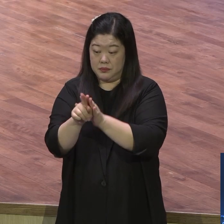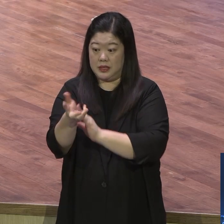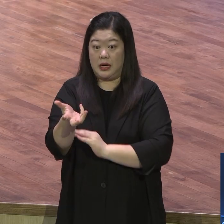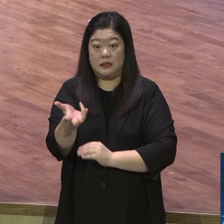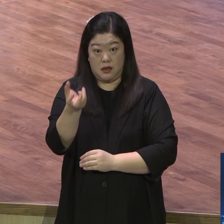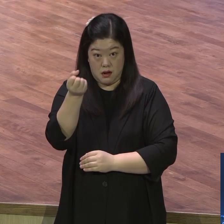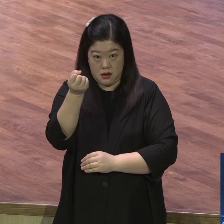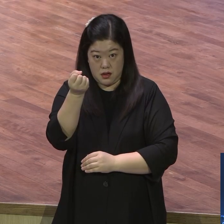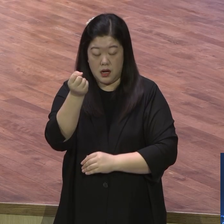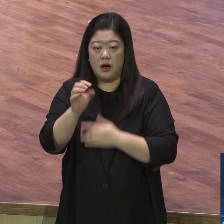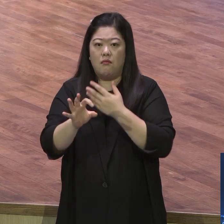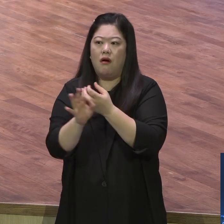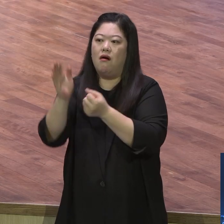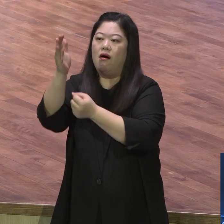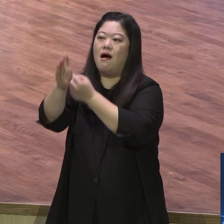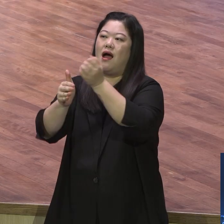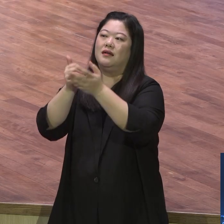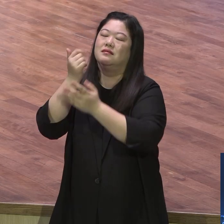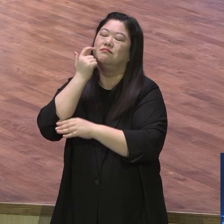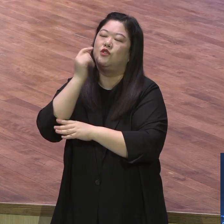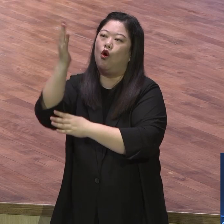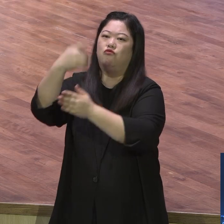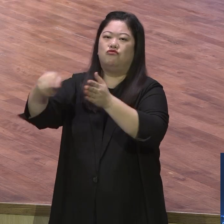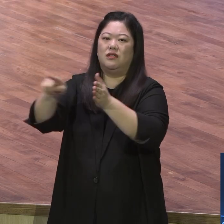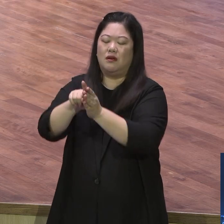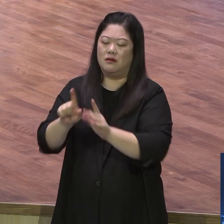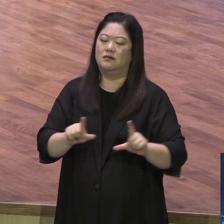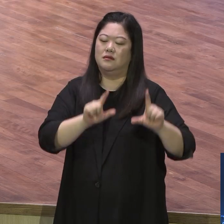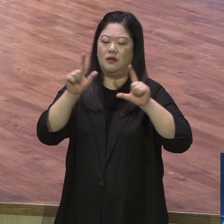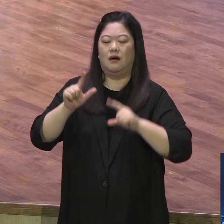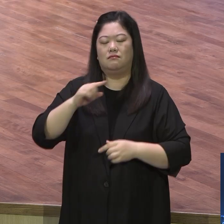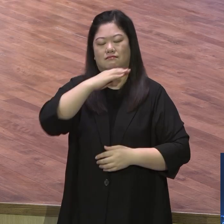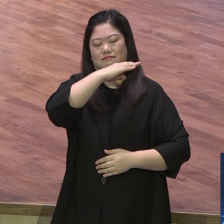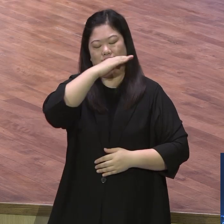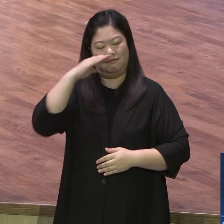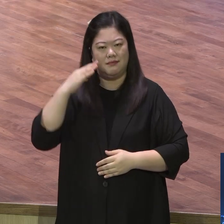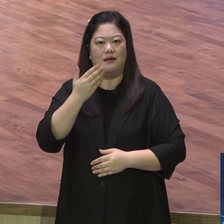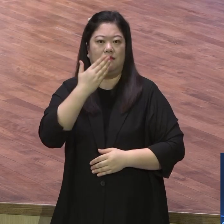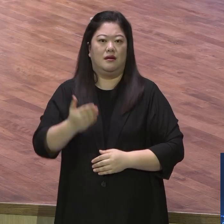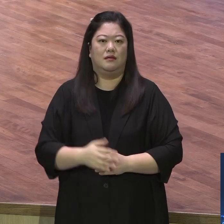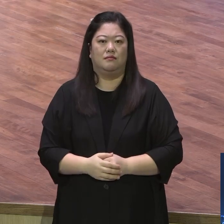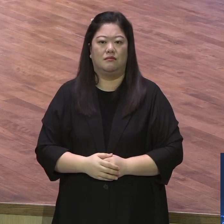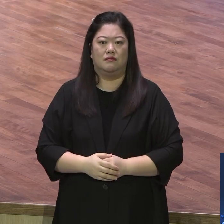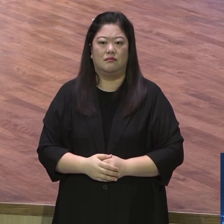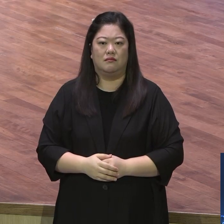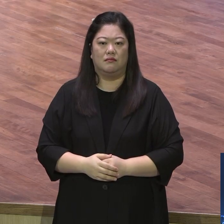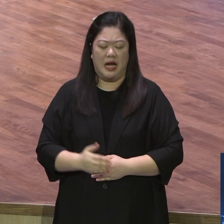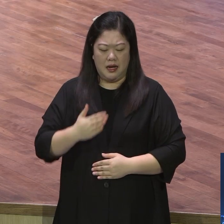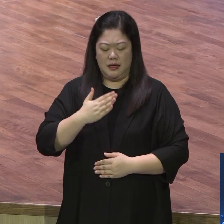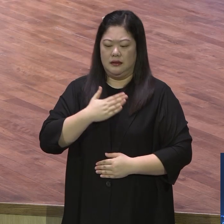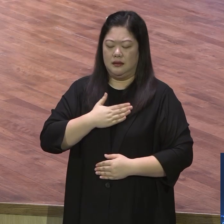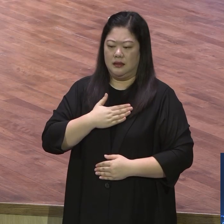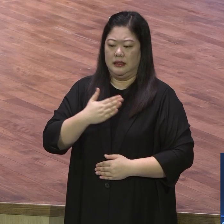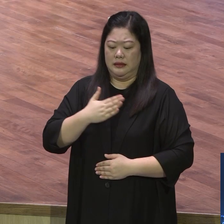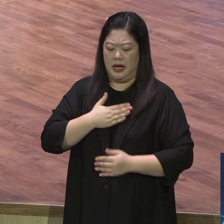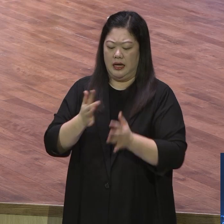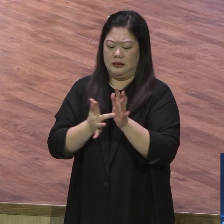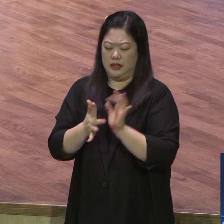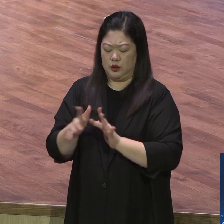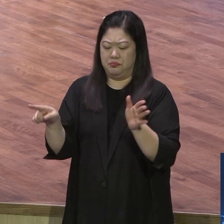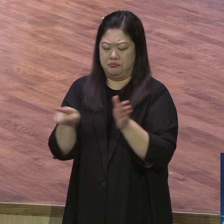살게 되세요 하나님의 영광 교회가 하나님의 영광 야, 예수를 믿으면 저렇게 되는구나